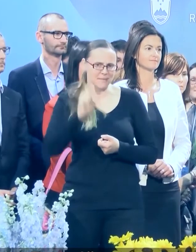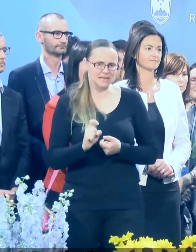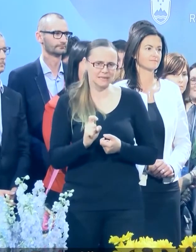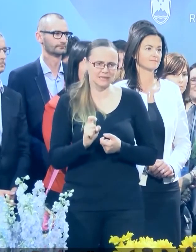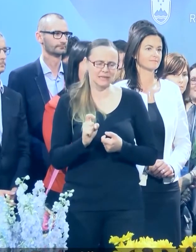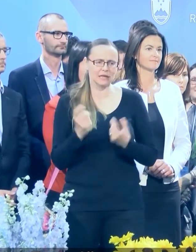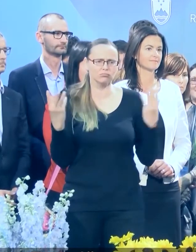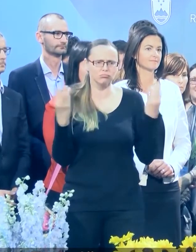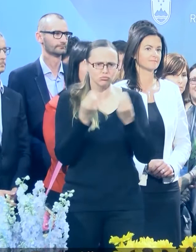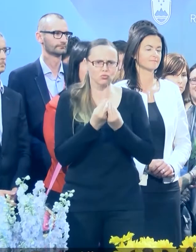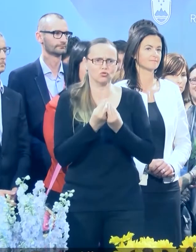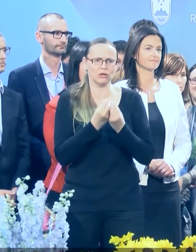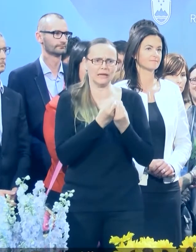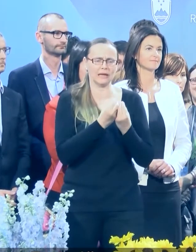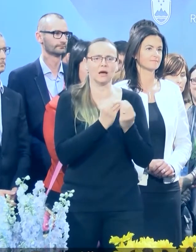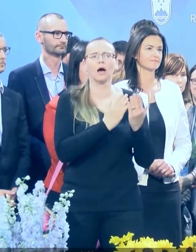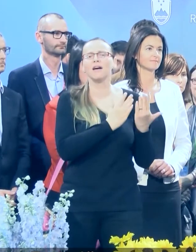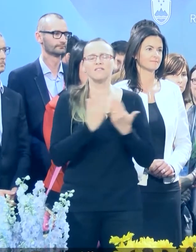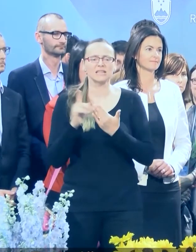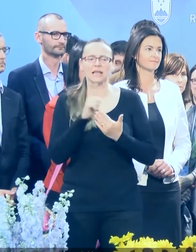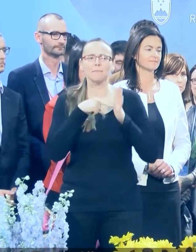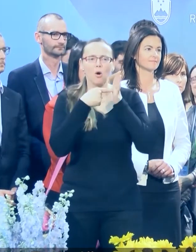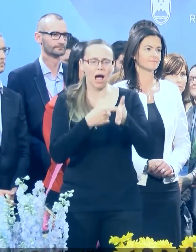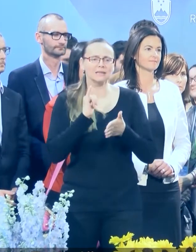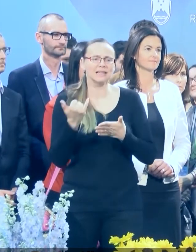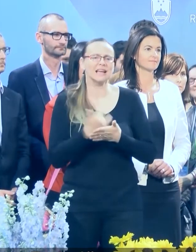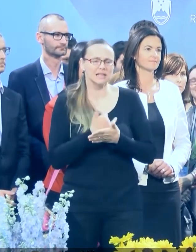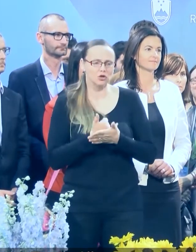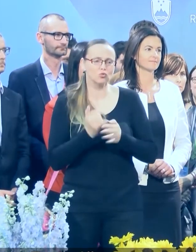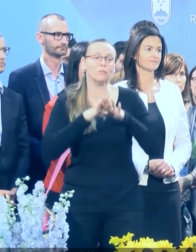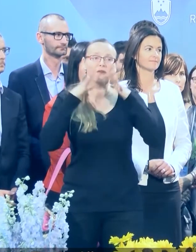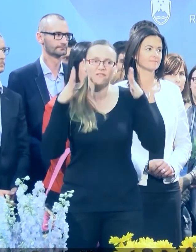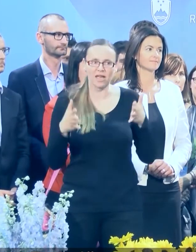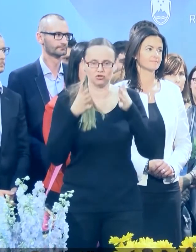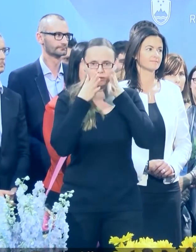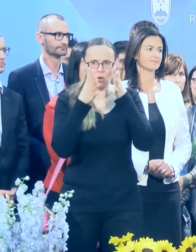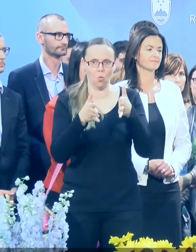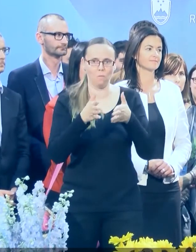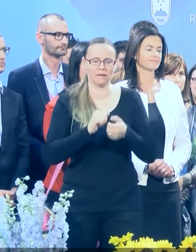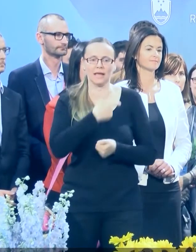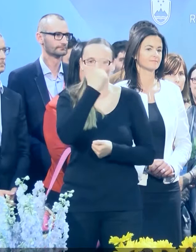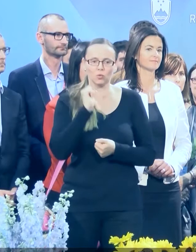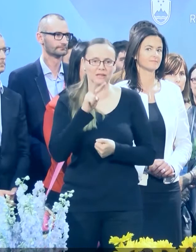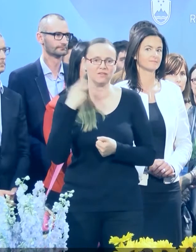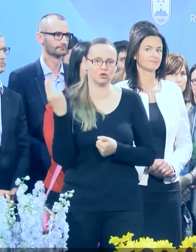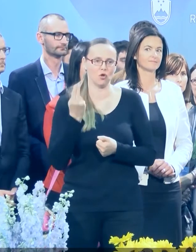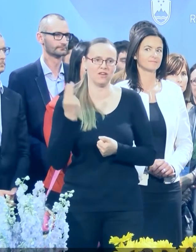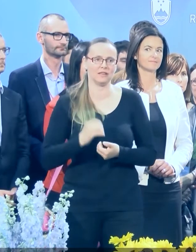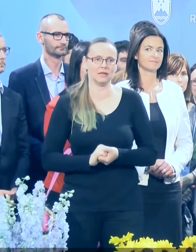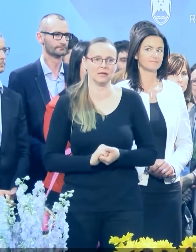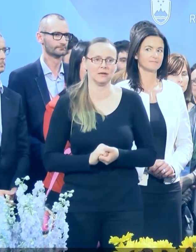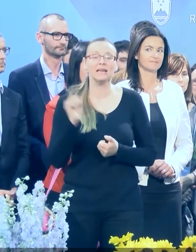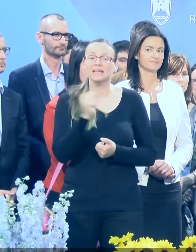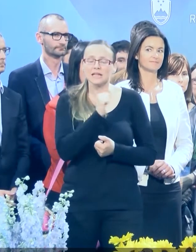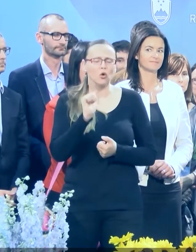strnili vrste in pokazali, da si zaslužimo večje zaupanje ljudi v Sloveniji, ker